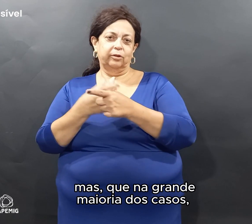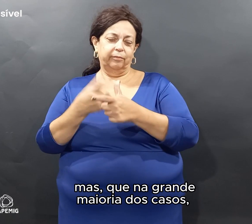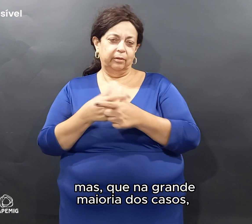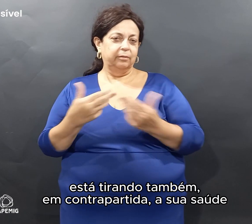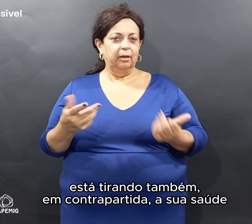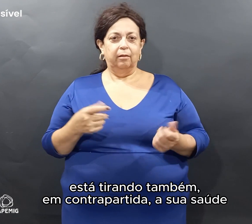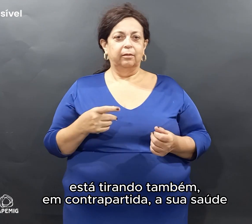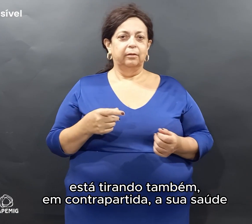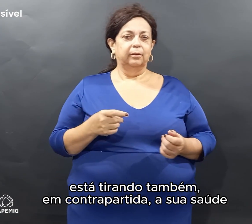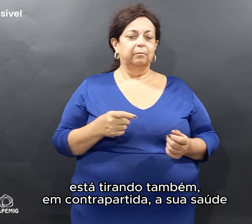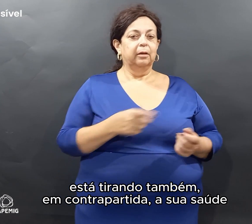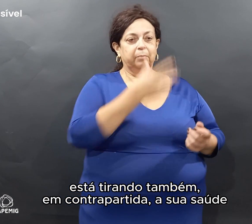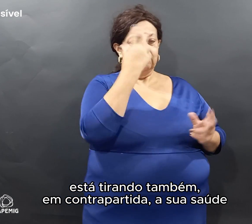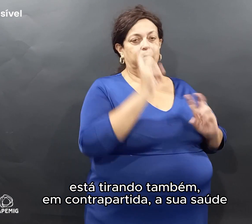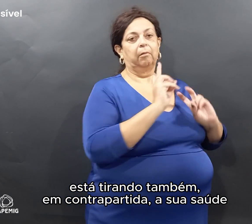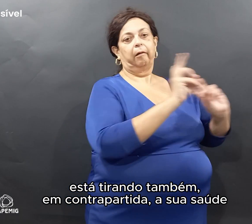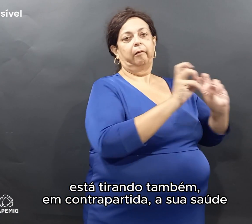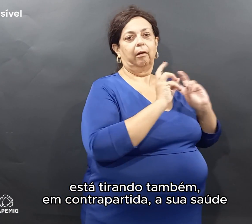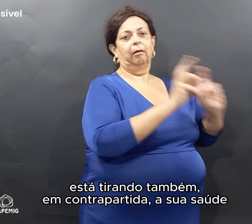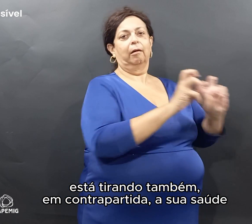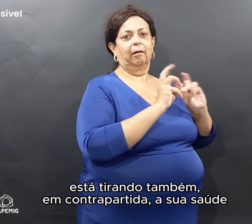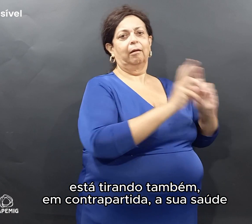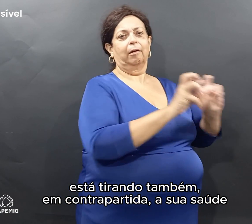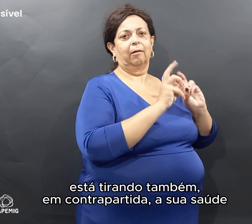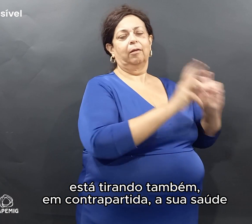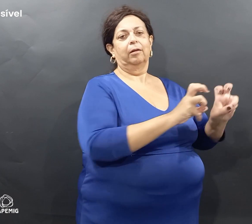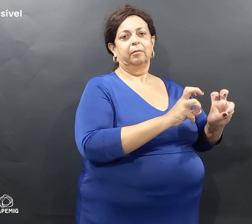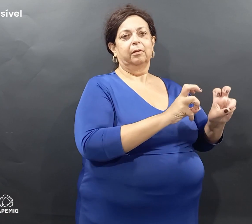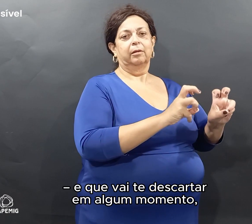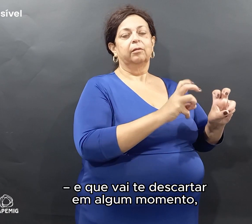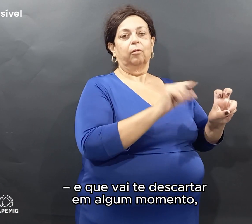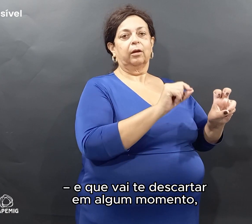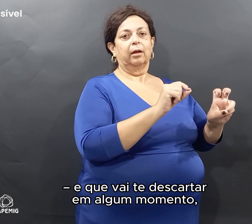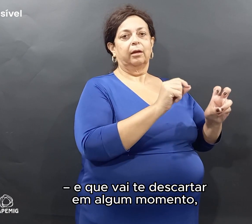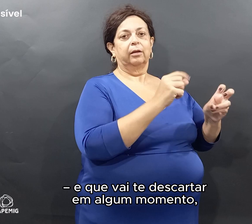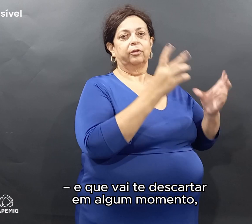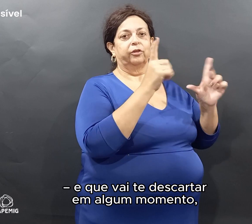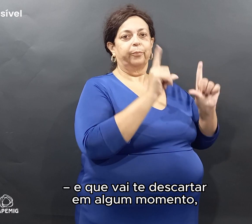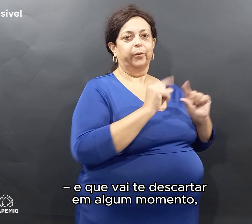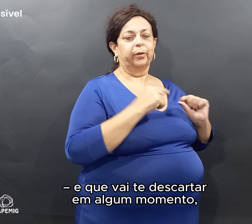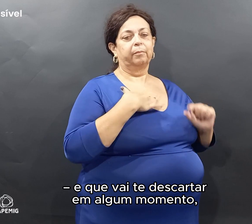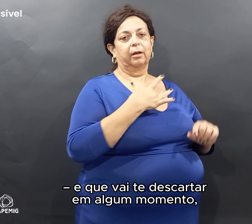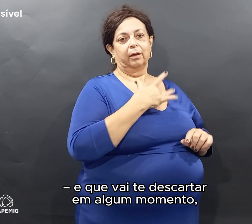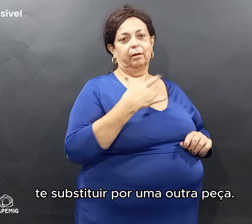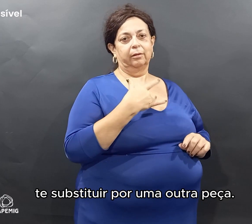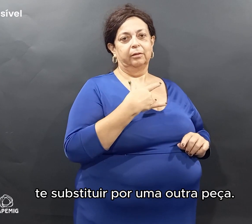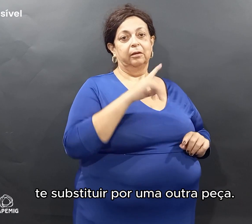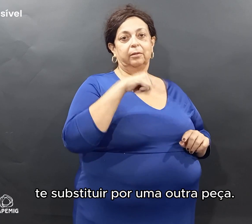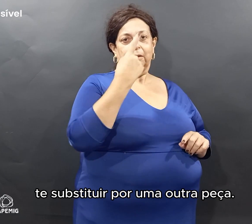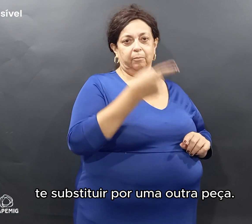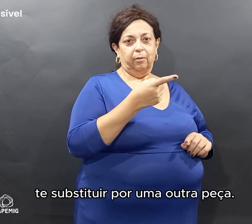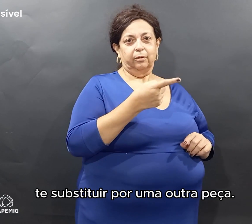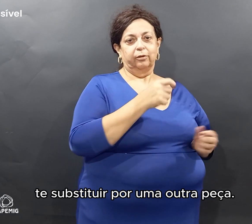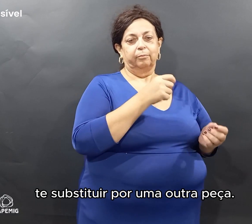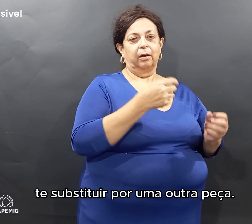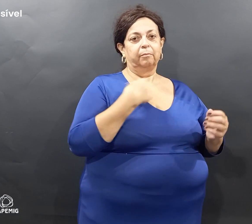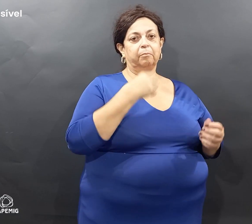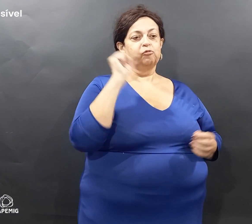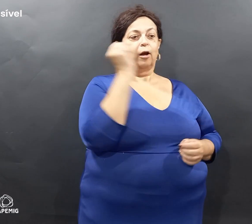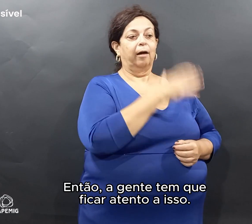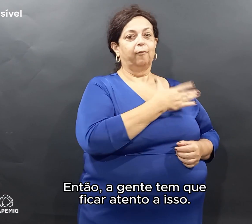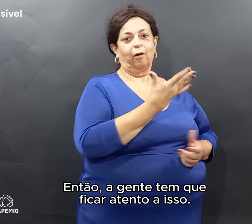maioria dos casos está tirando também, em contrapartida, a sua saúde. E que vai te descartar em algum momento e te substituir por uma outra